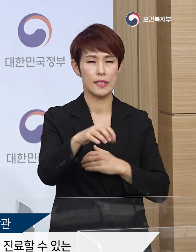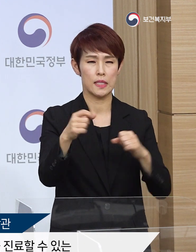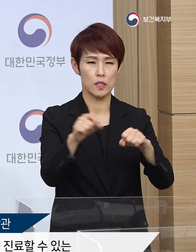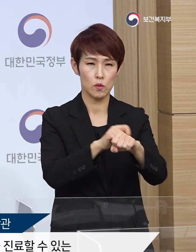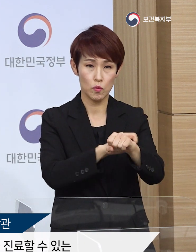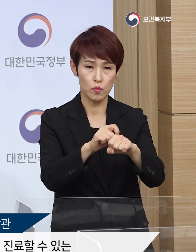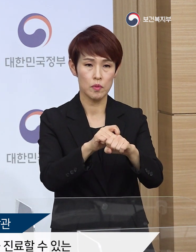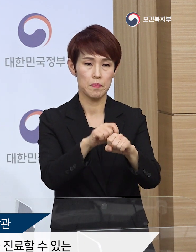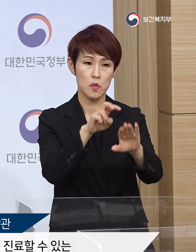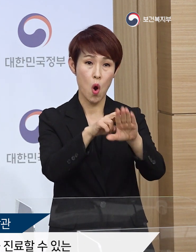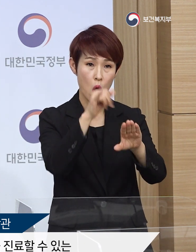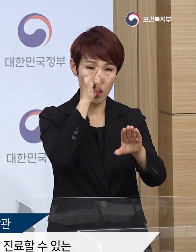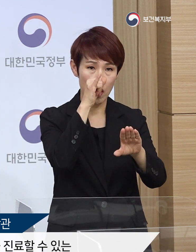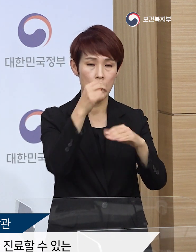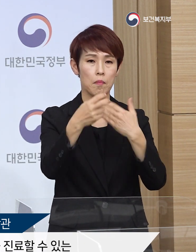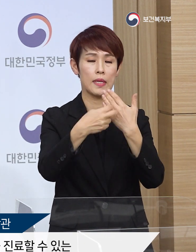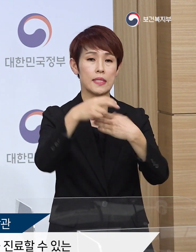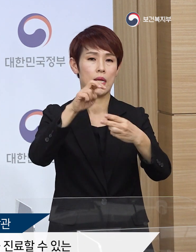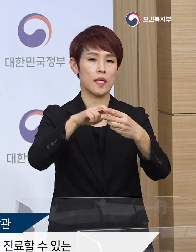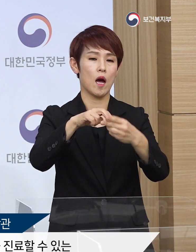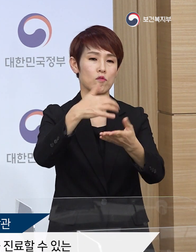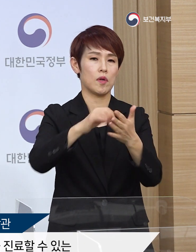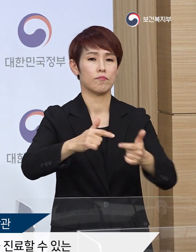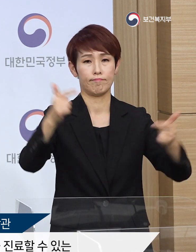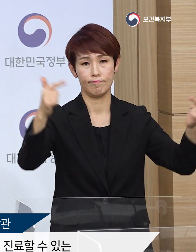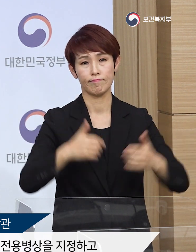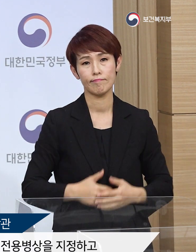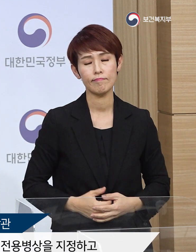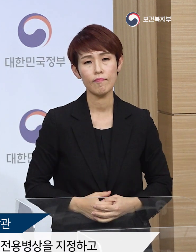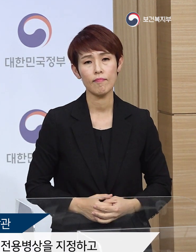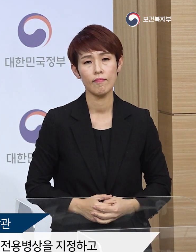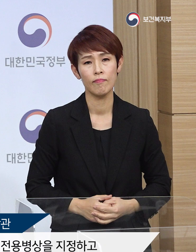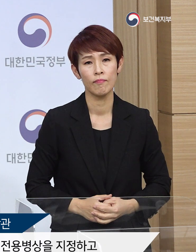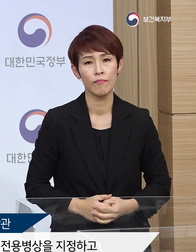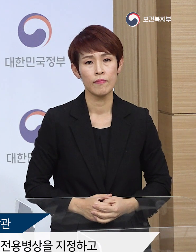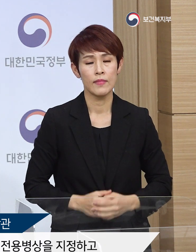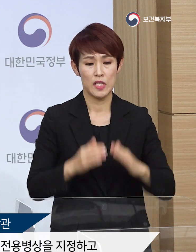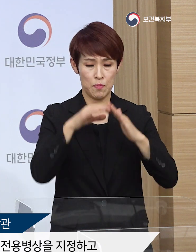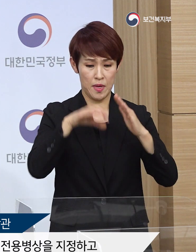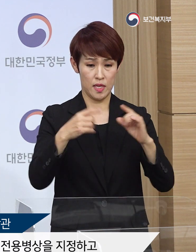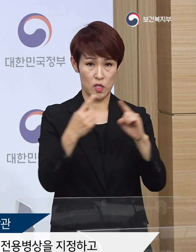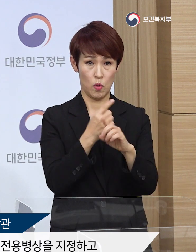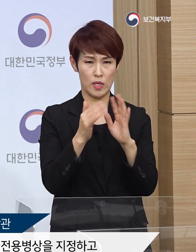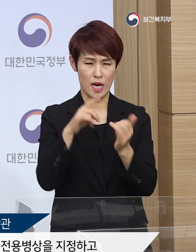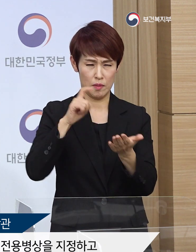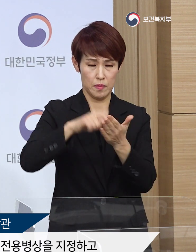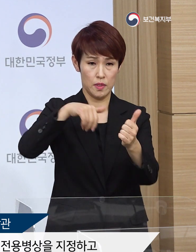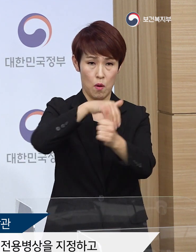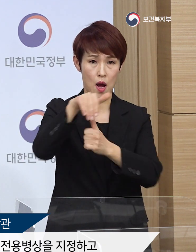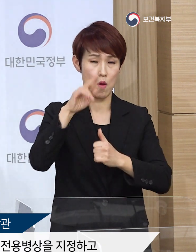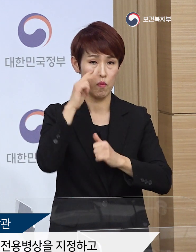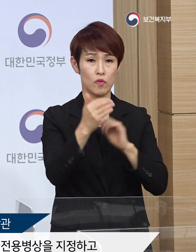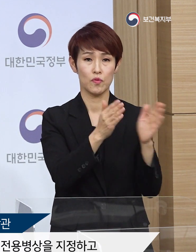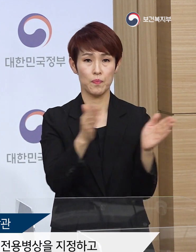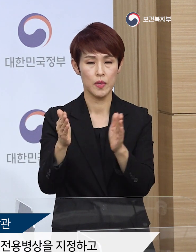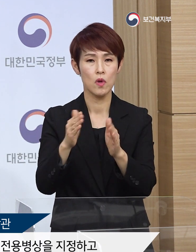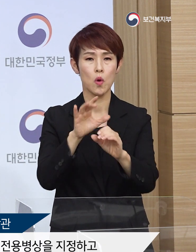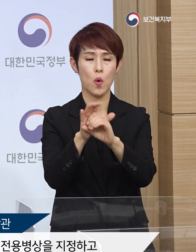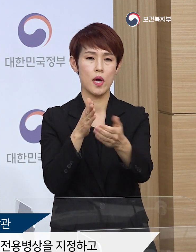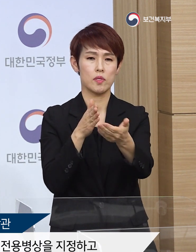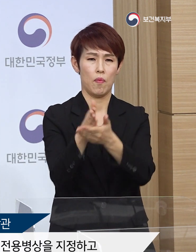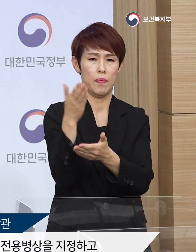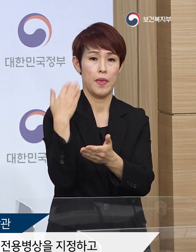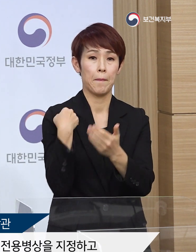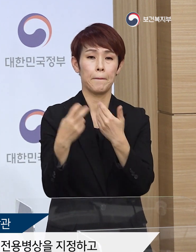있는 외래진료센터도 확충할 것입니다. 또한 재택치료자의 응급 상황에 대비해 코로나 전담